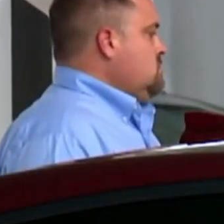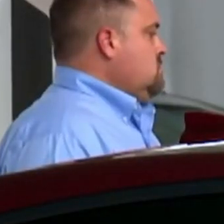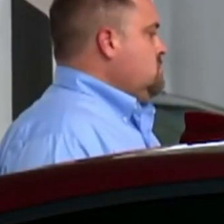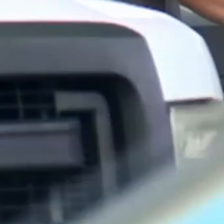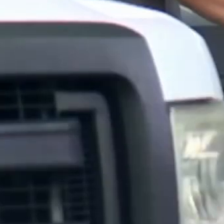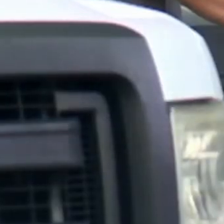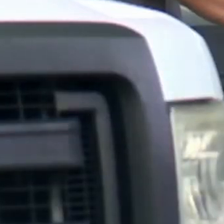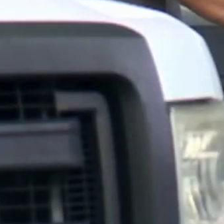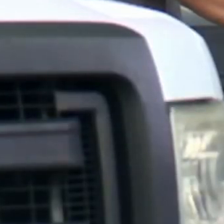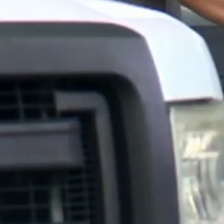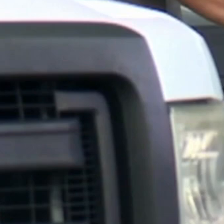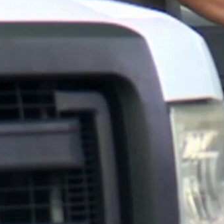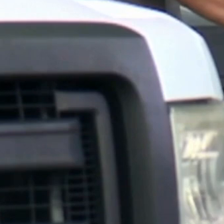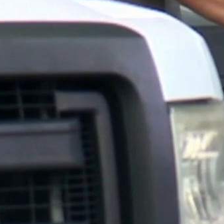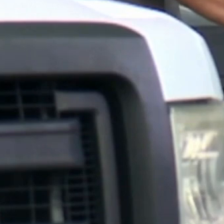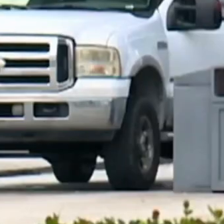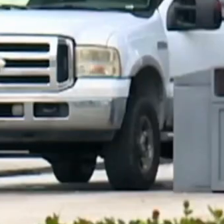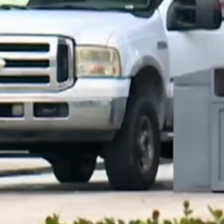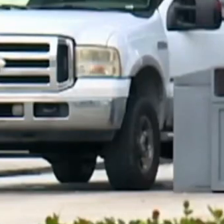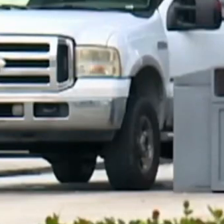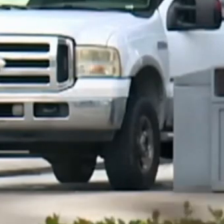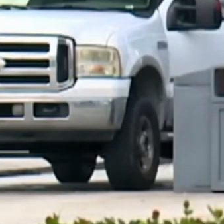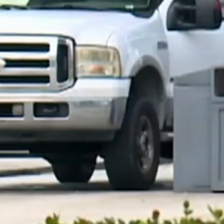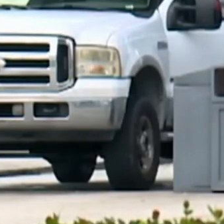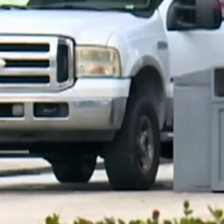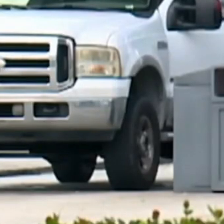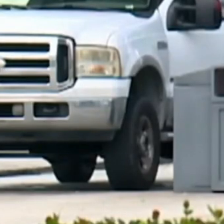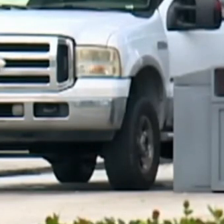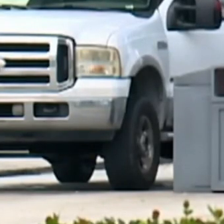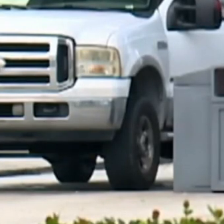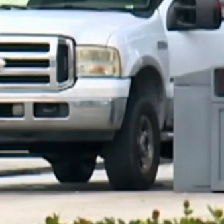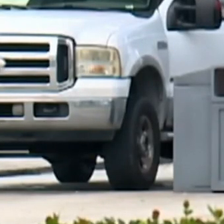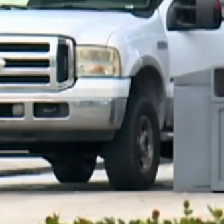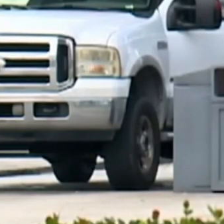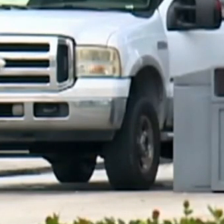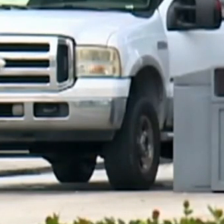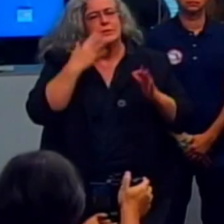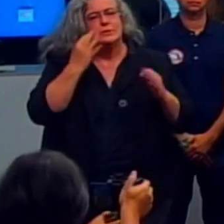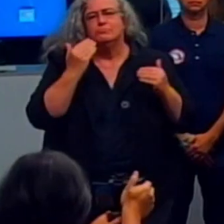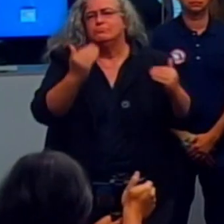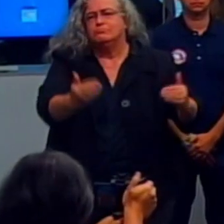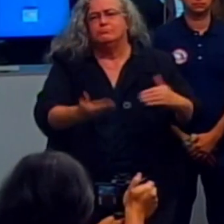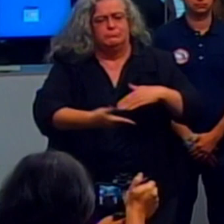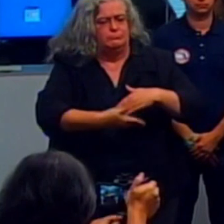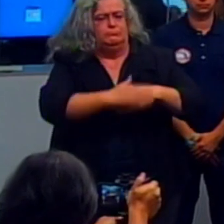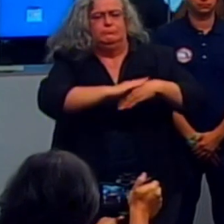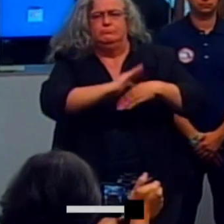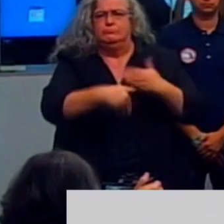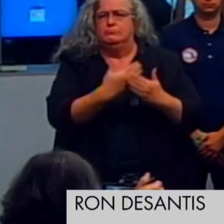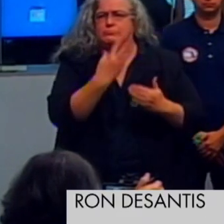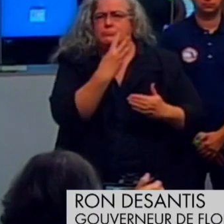on espère remplir quelques bidons d'essence en prévision du puissant ouragan annoncé par le gouverneur de floride